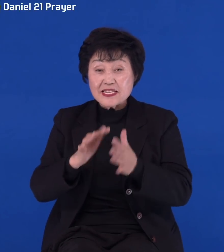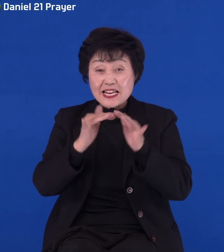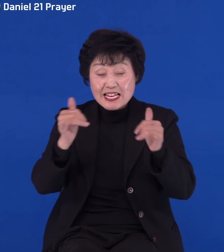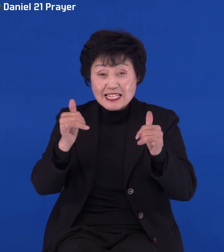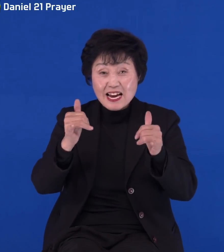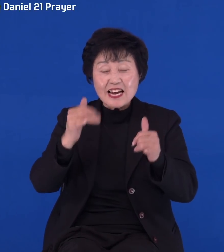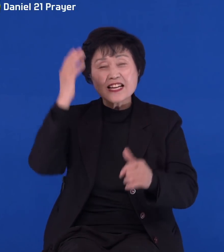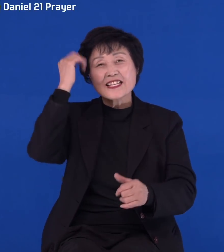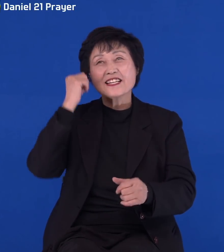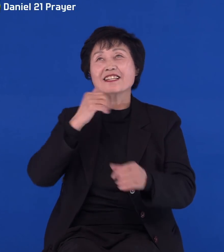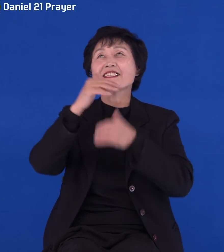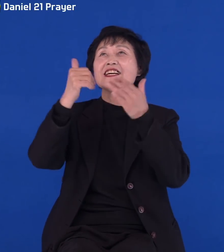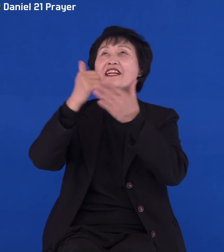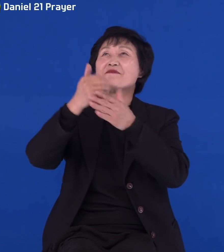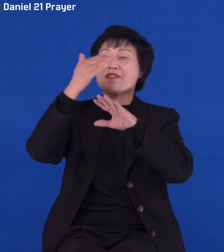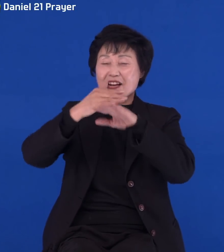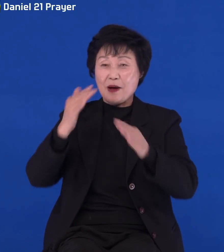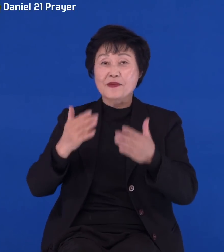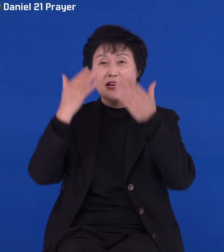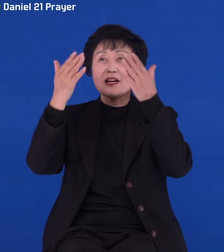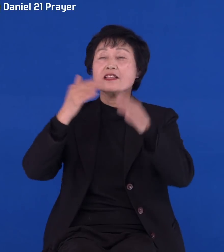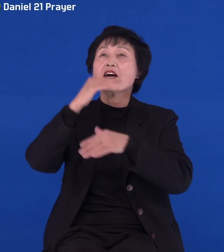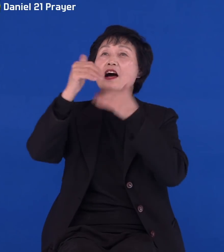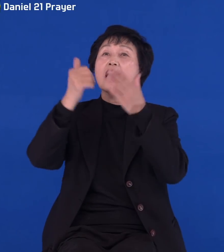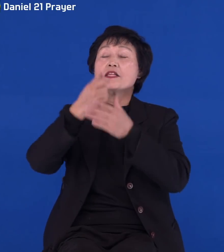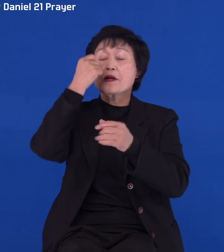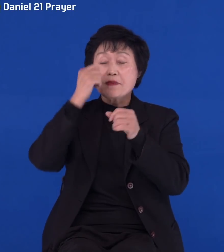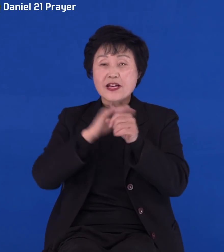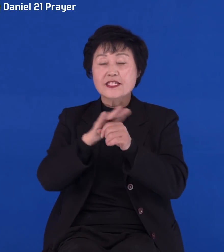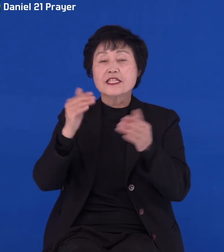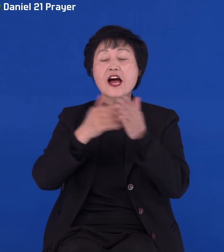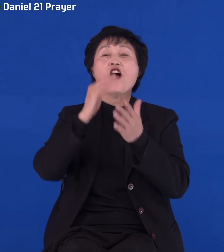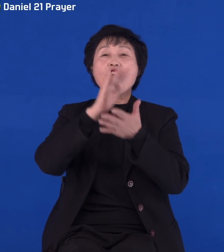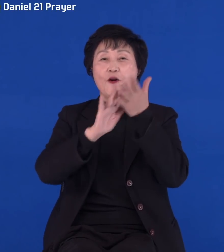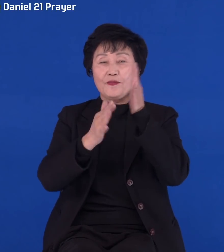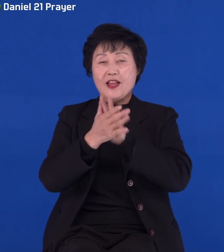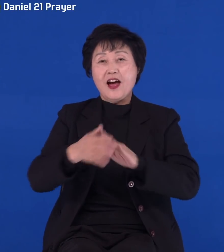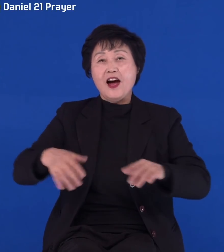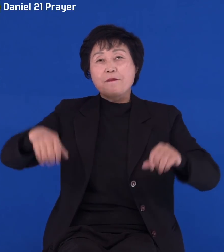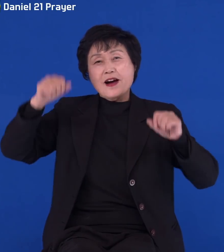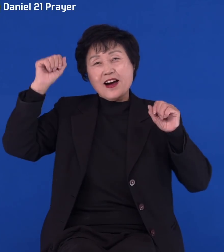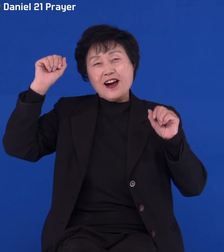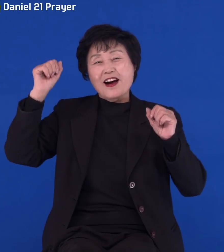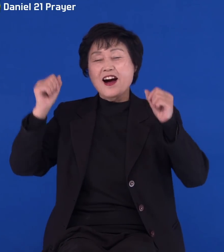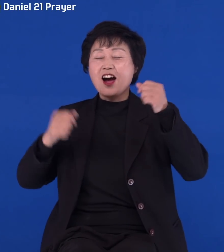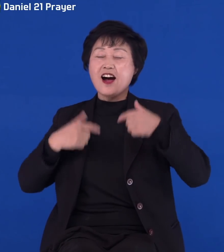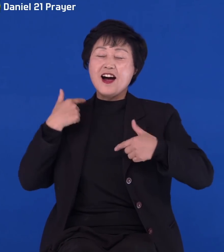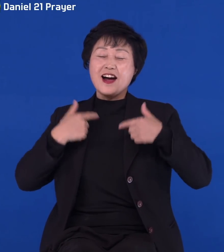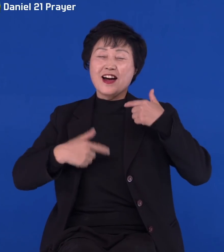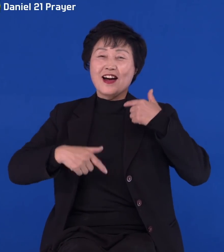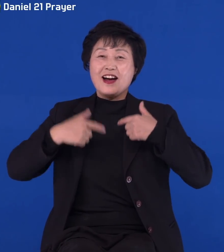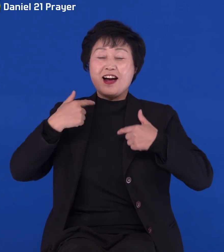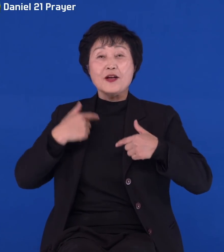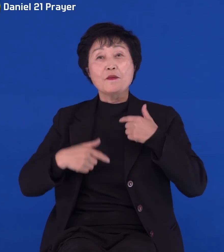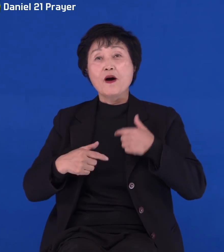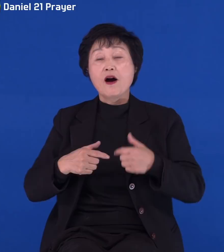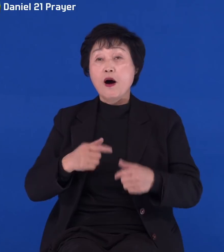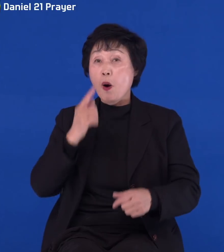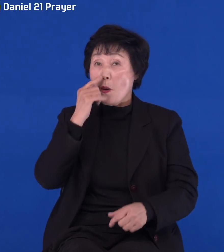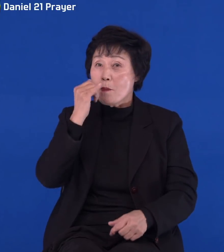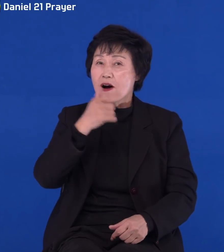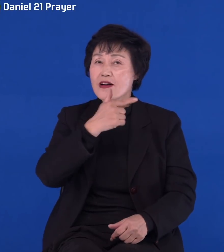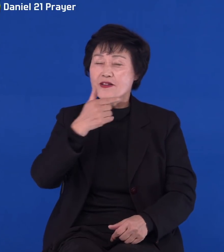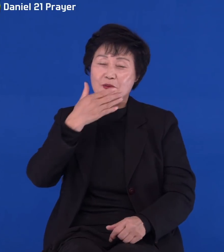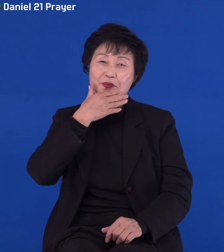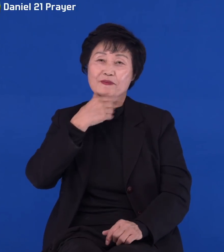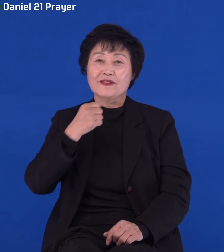감사하라. 그의 인자가 무궁하리로다. 춤을 추시는 거예요. 그리고 나서 어머니 그렇게 좋으세요? 너무 행복하대요.